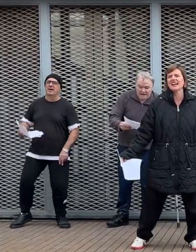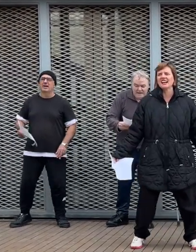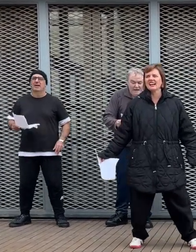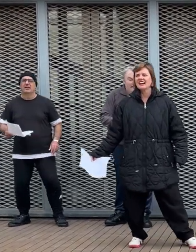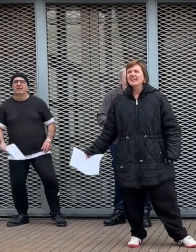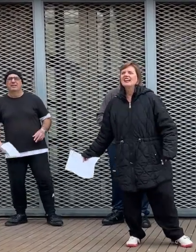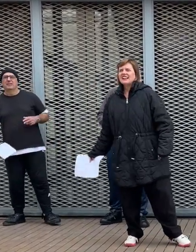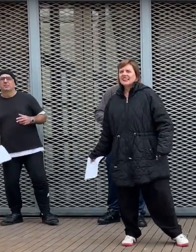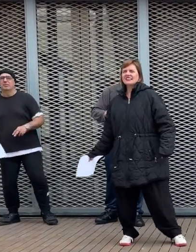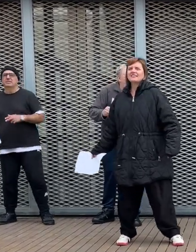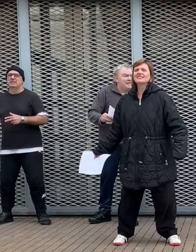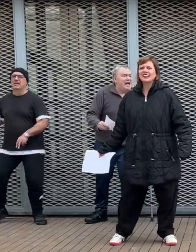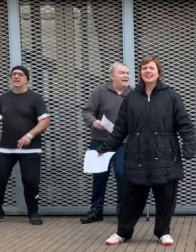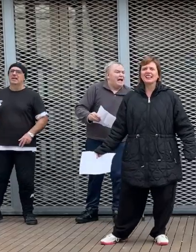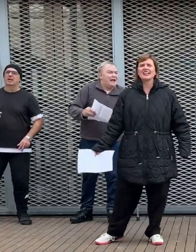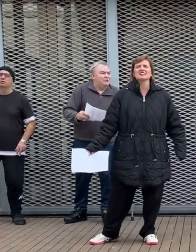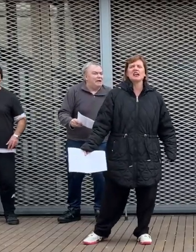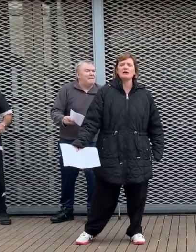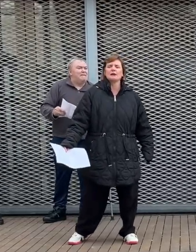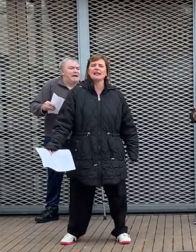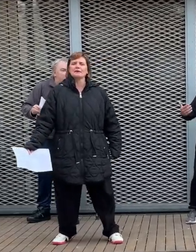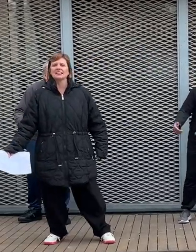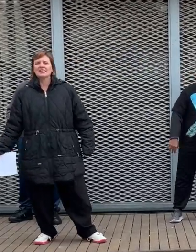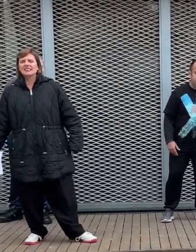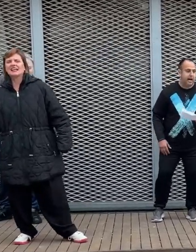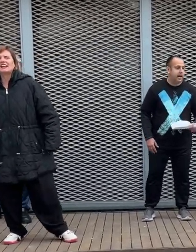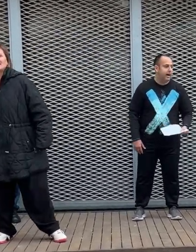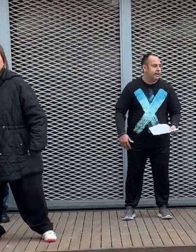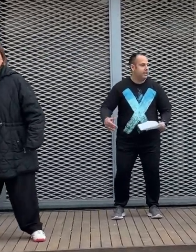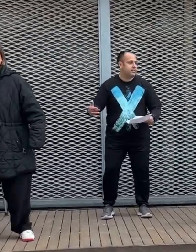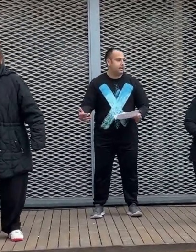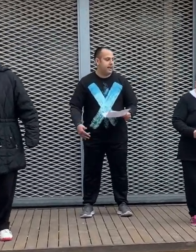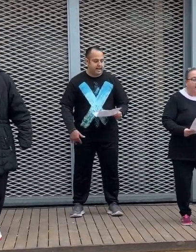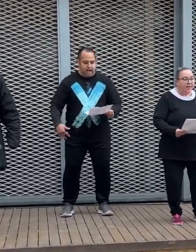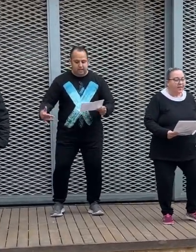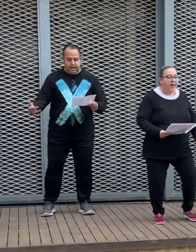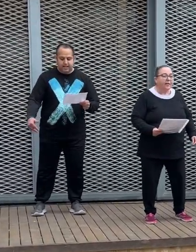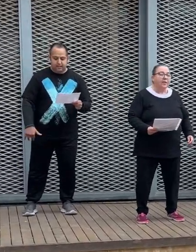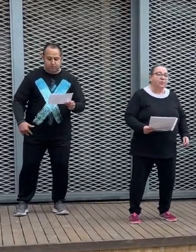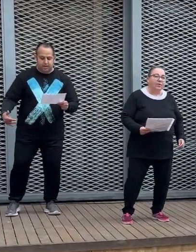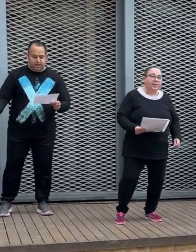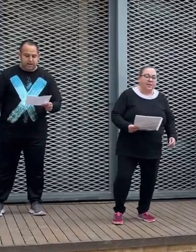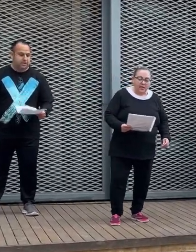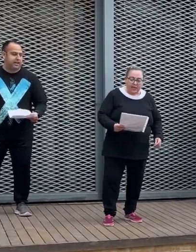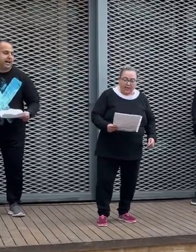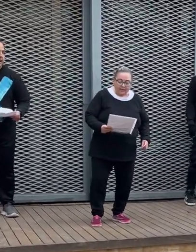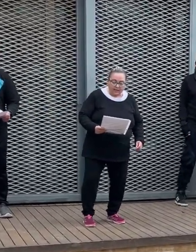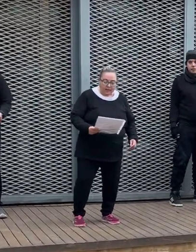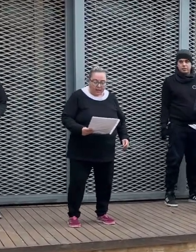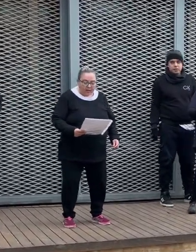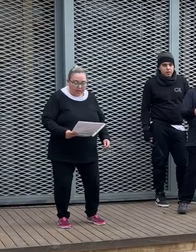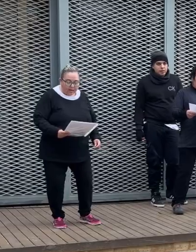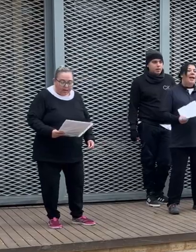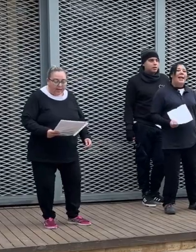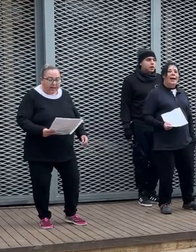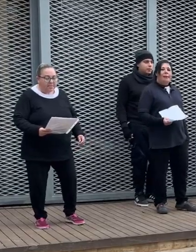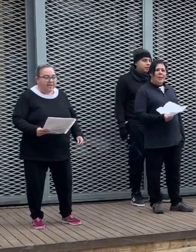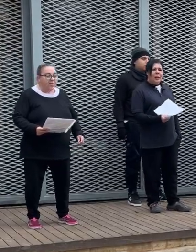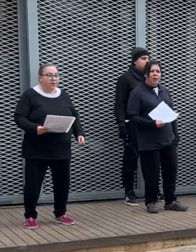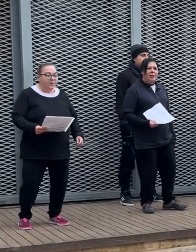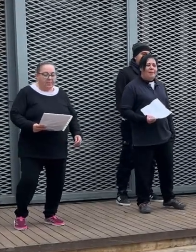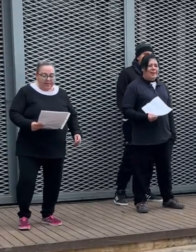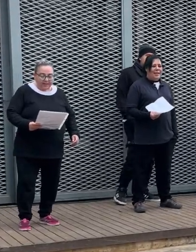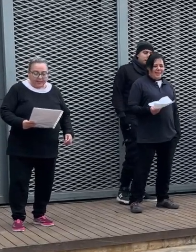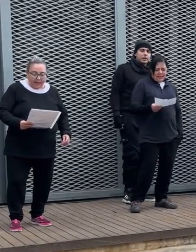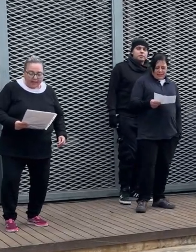brilla, la que más destaca, la octava maravilla. Eres el renacer de tus cenizas, el